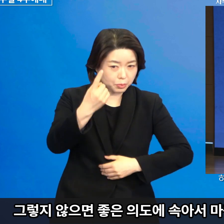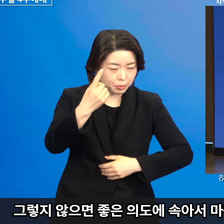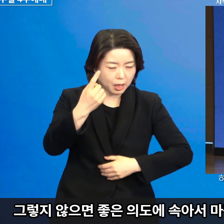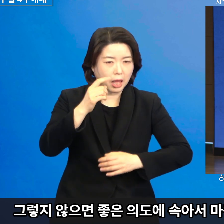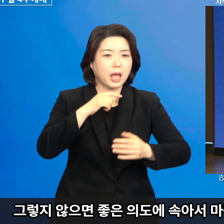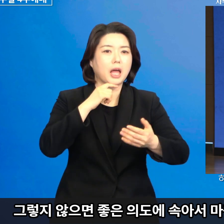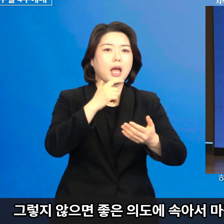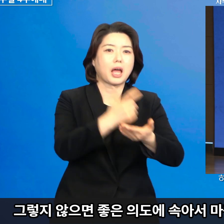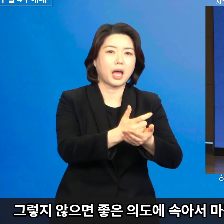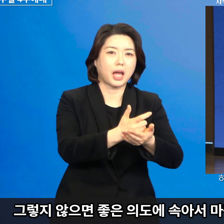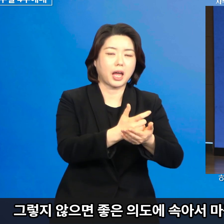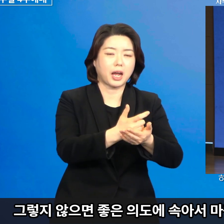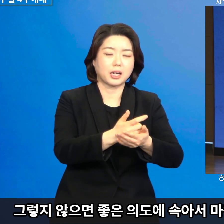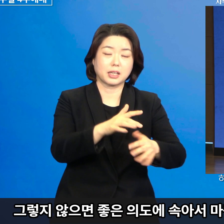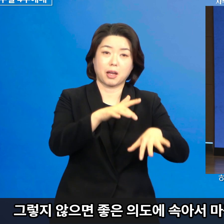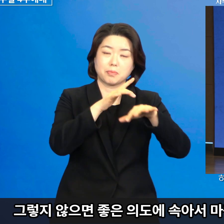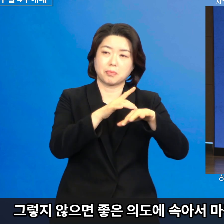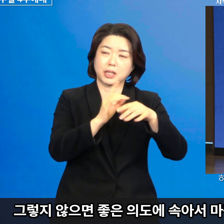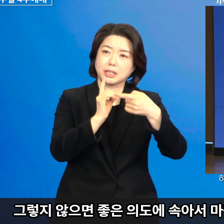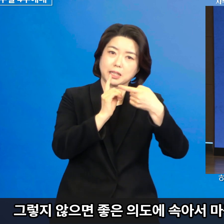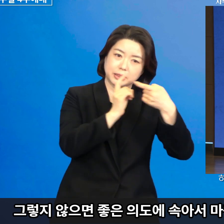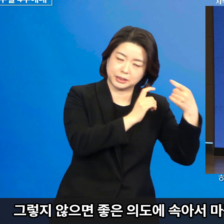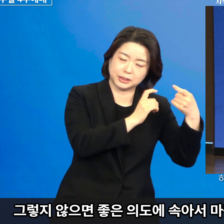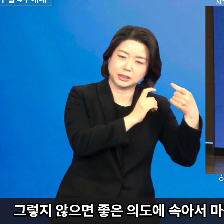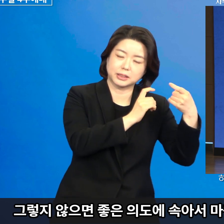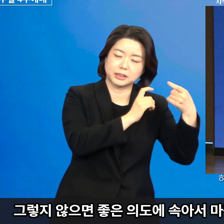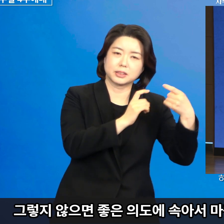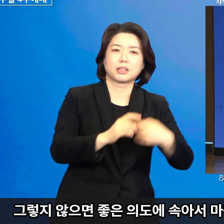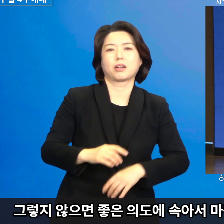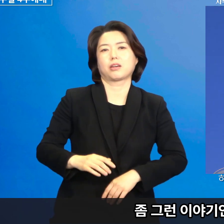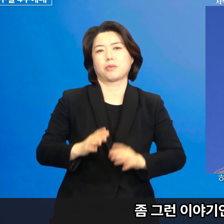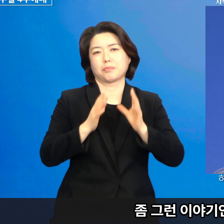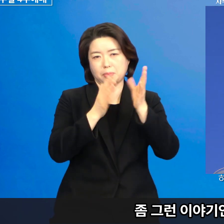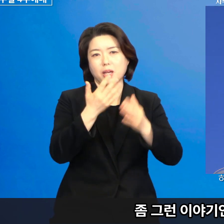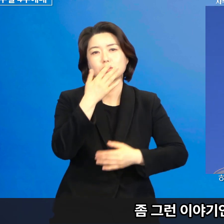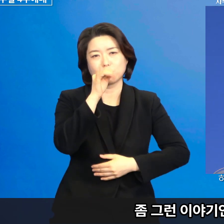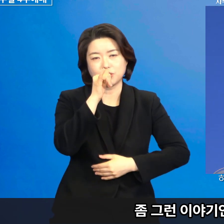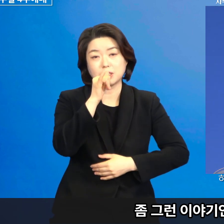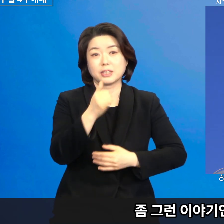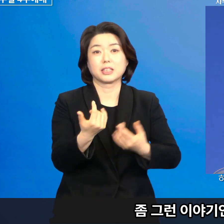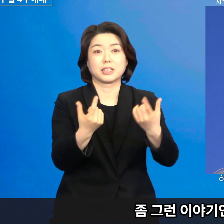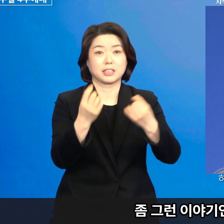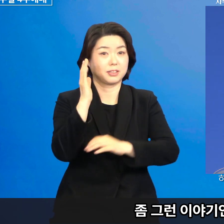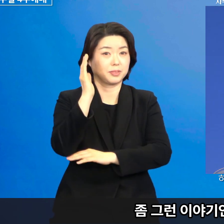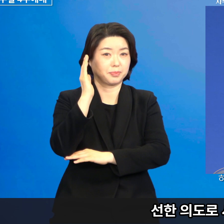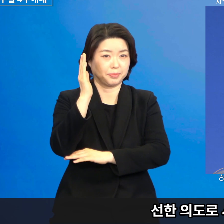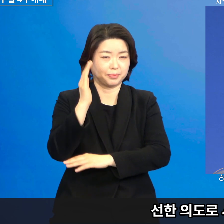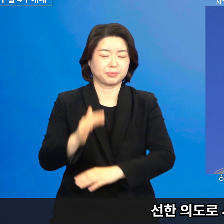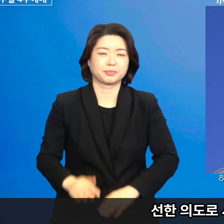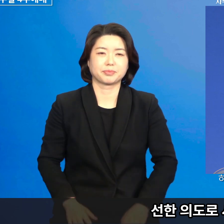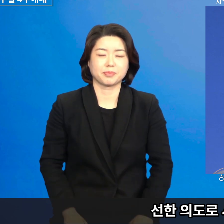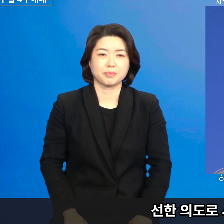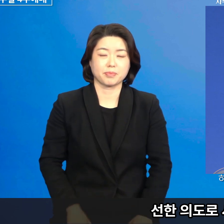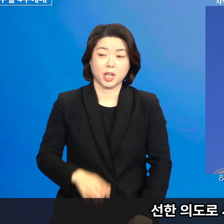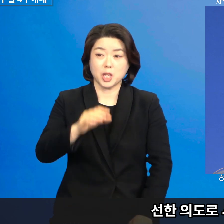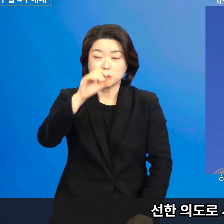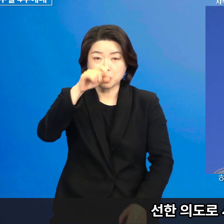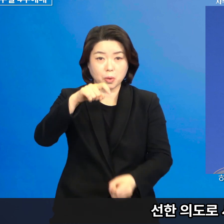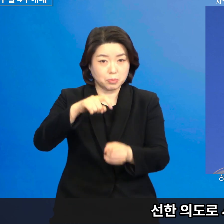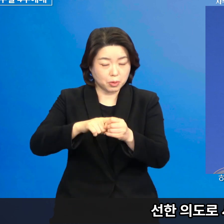속아서 마귀의 장난감이 될 수 있다라고 하는 좀 그런 이야기인 것 같습니다. 선한